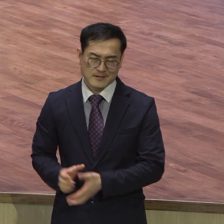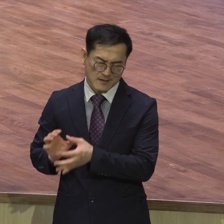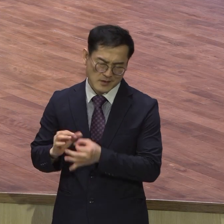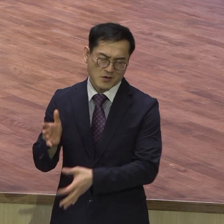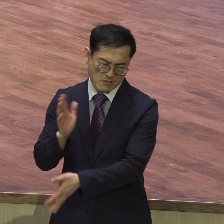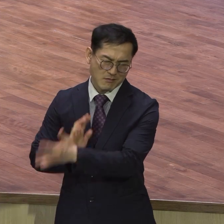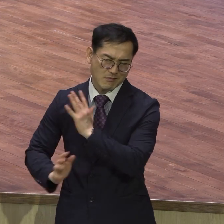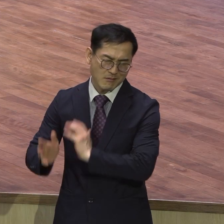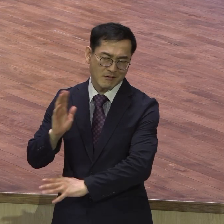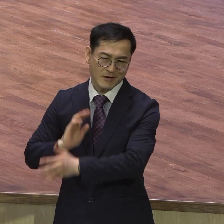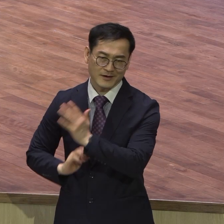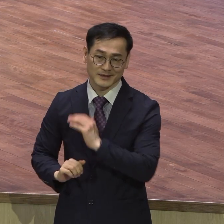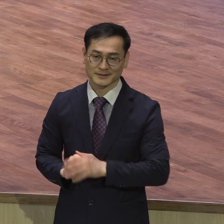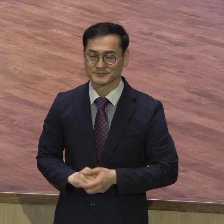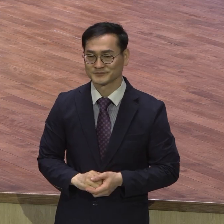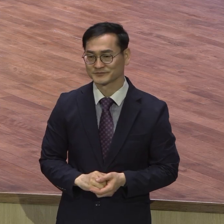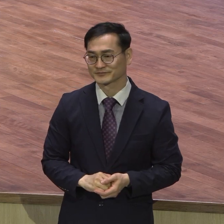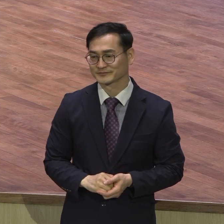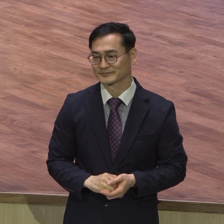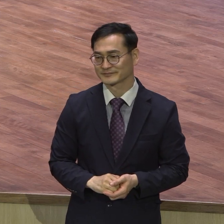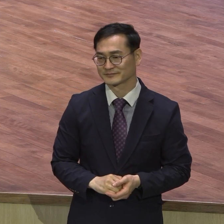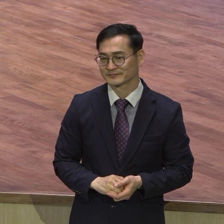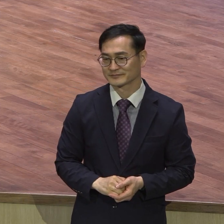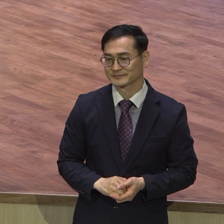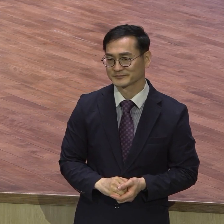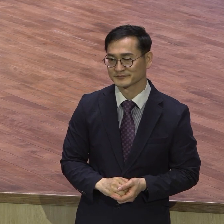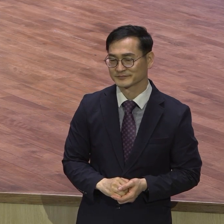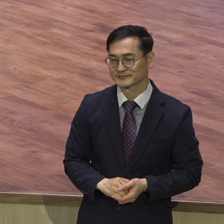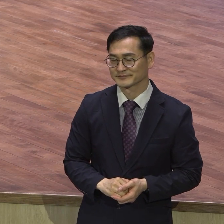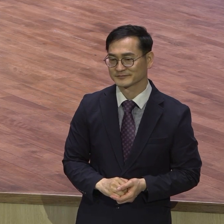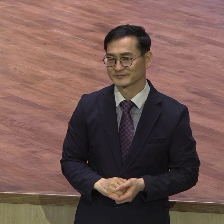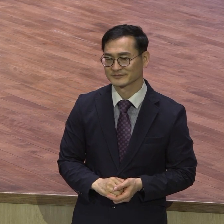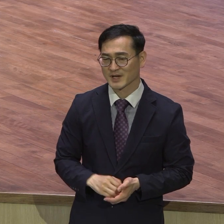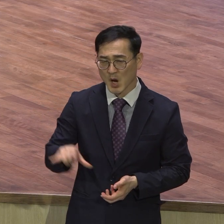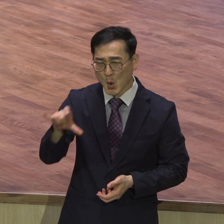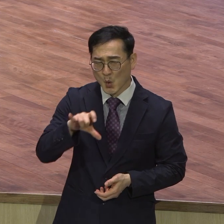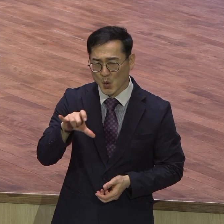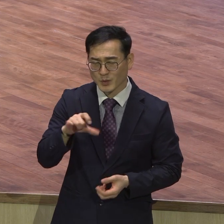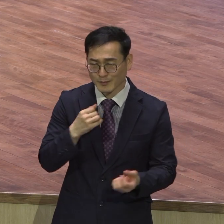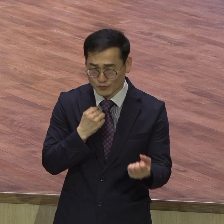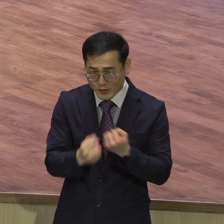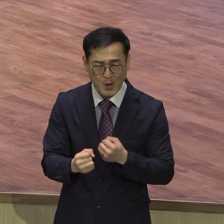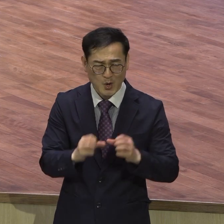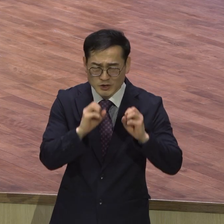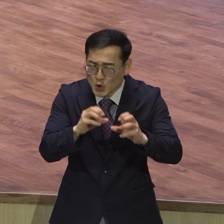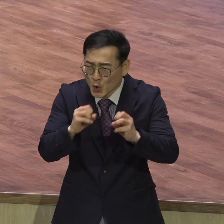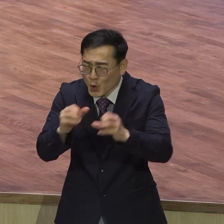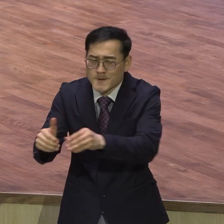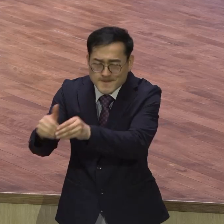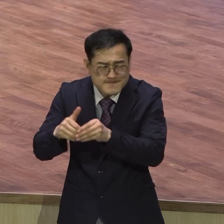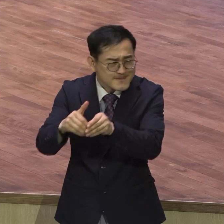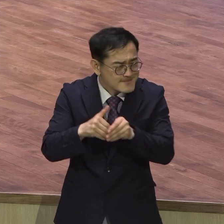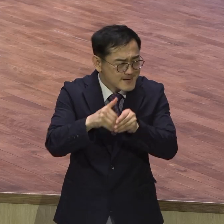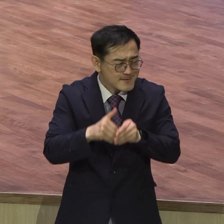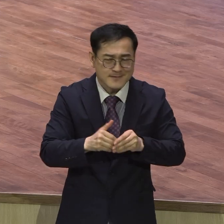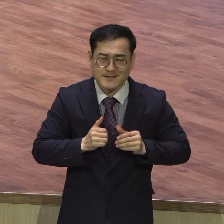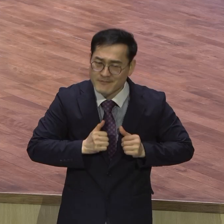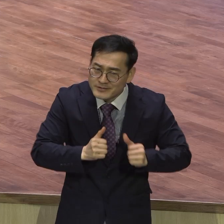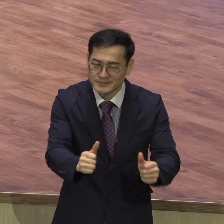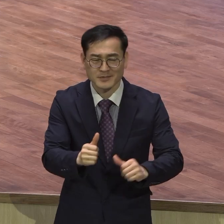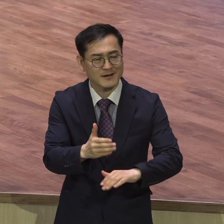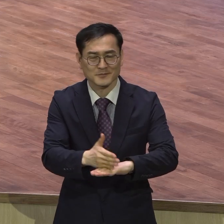어떻든 참 감사해요 감사해 이런 상황 속에 전도하는 성도들이 있으니까 전도하는 청년들이 있어서